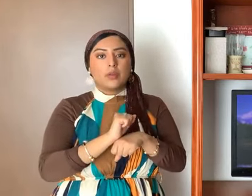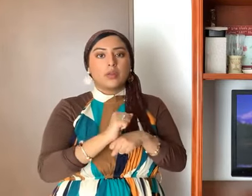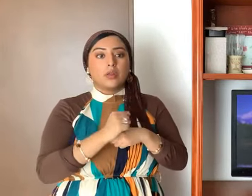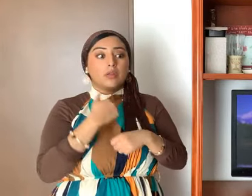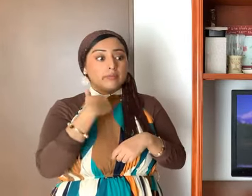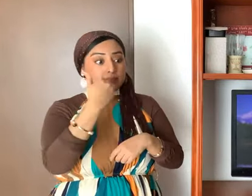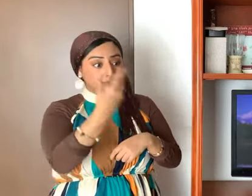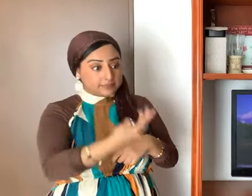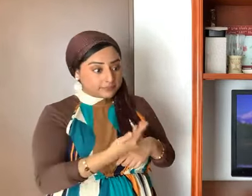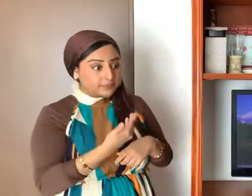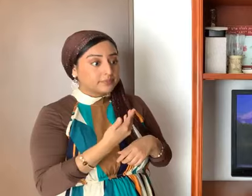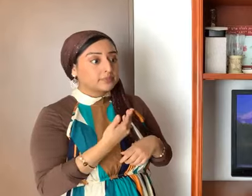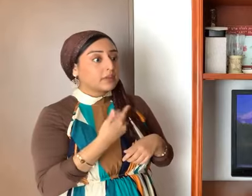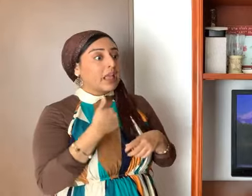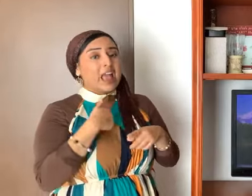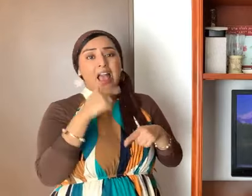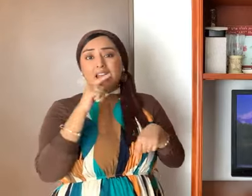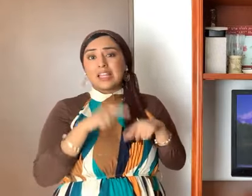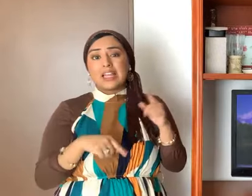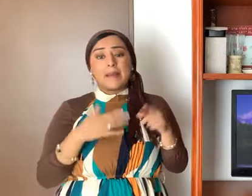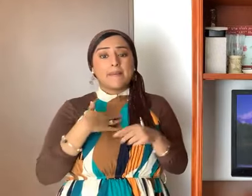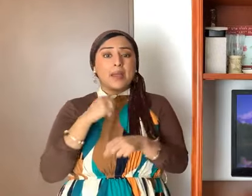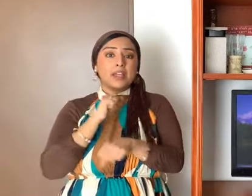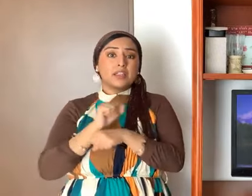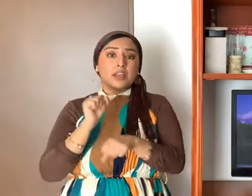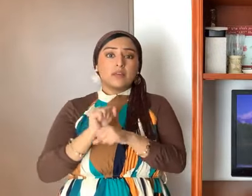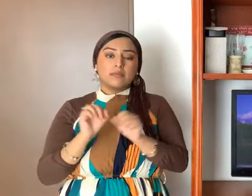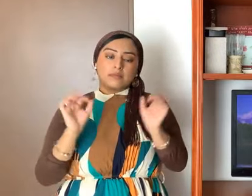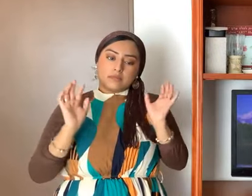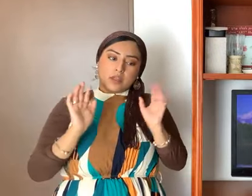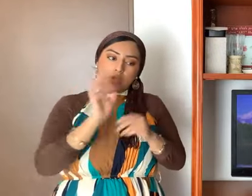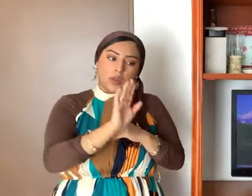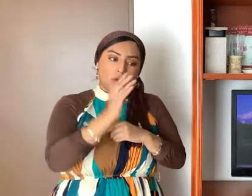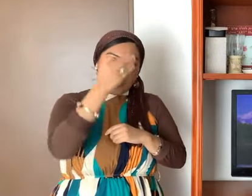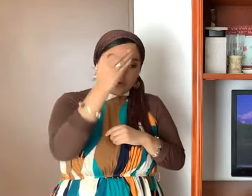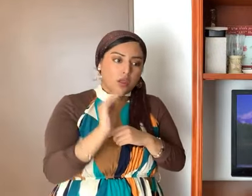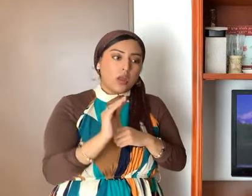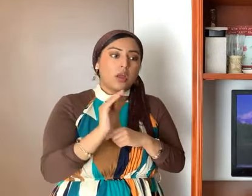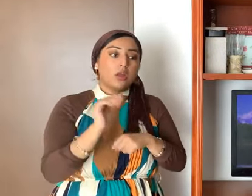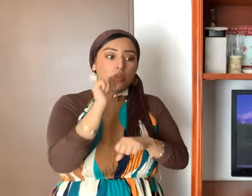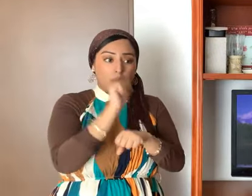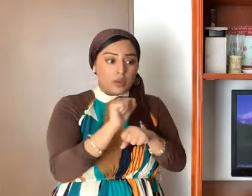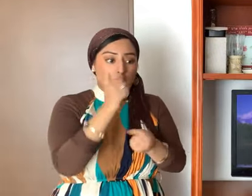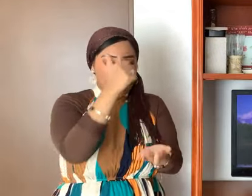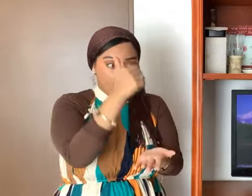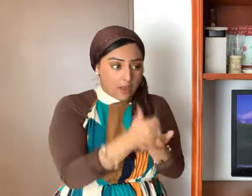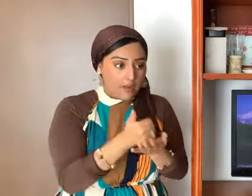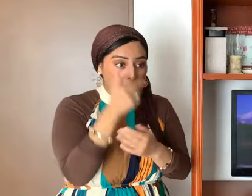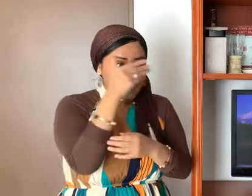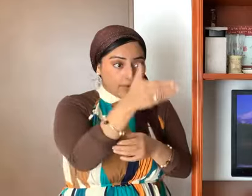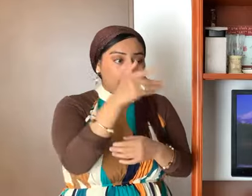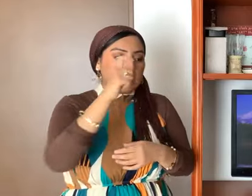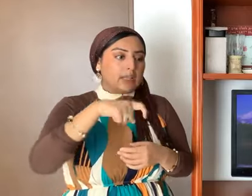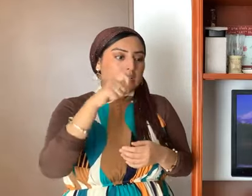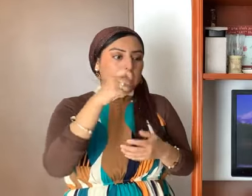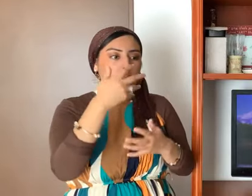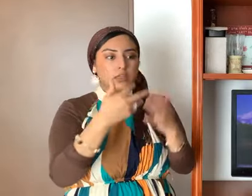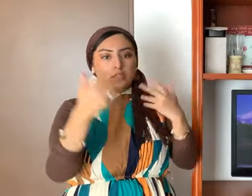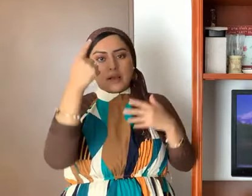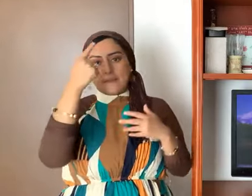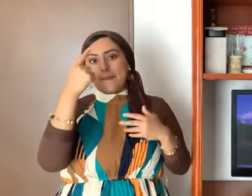hace una invitación y dicen, no puedo por mi trabajo. Bueno, pues que tu Dios Trabajo te ayude cuando necesites